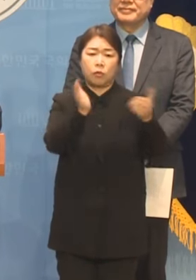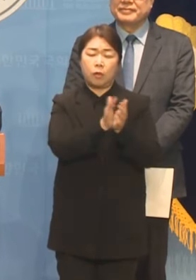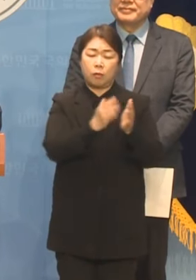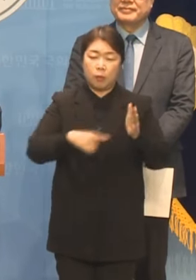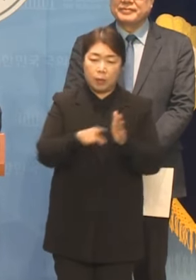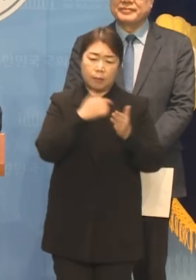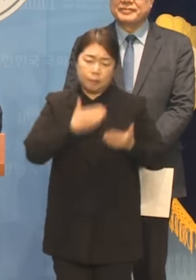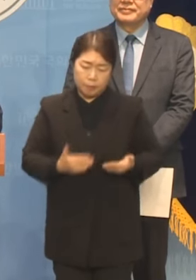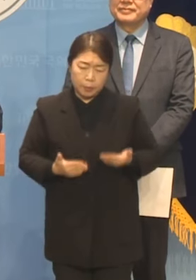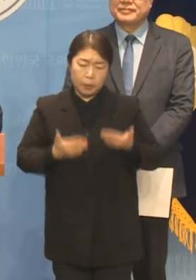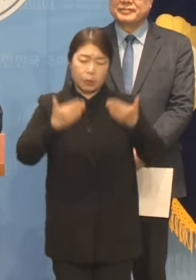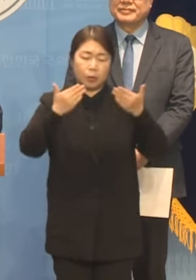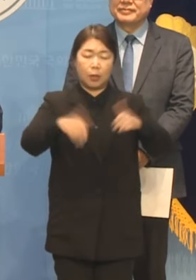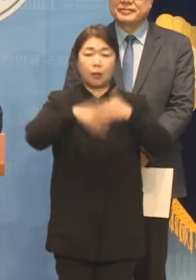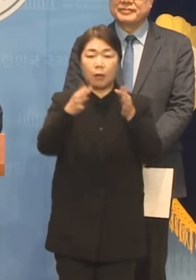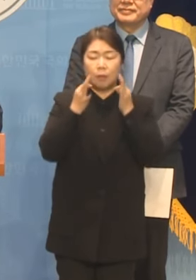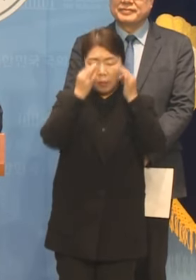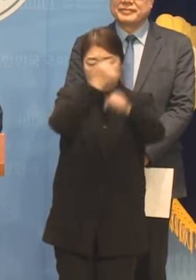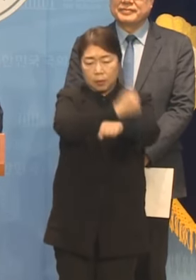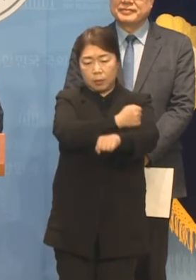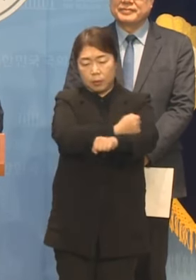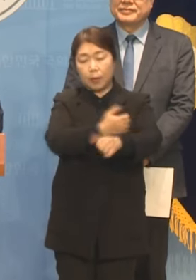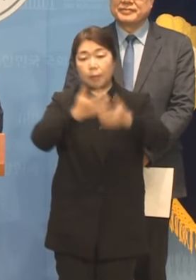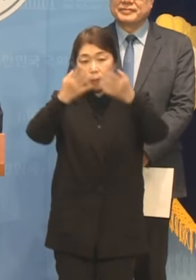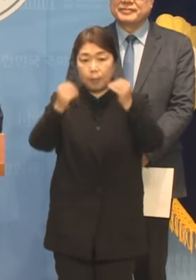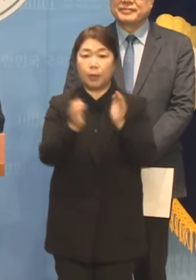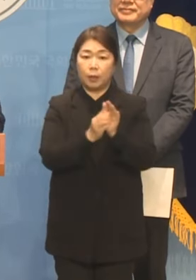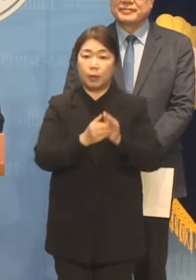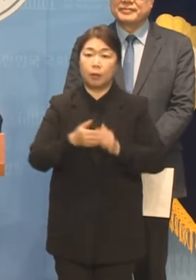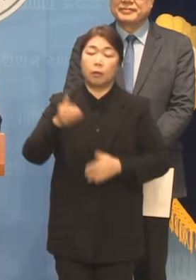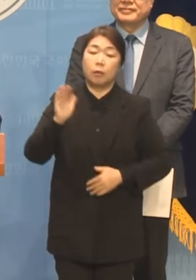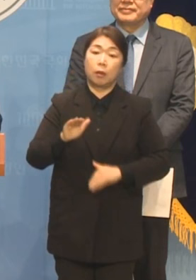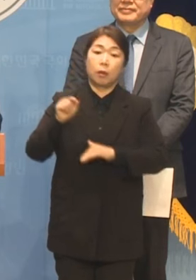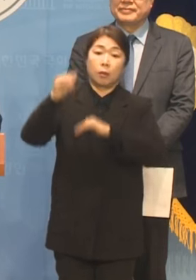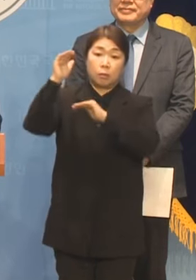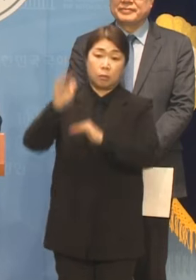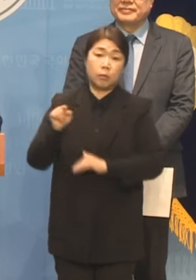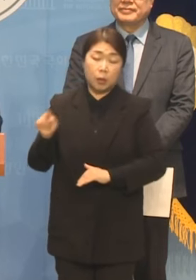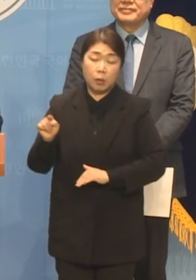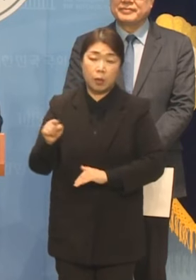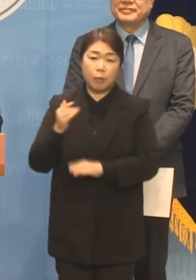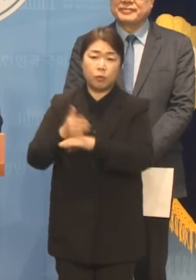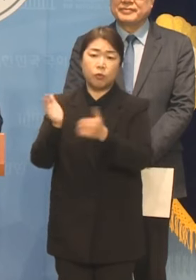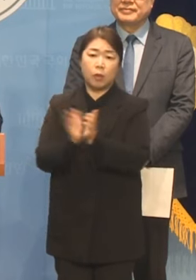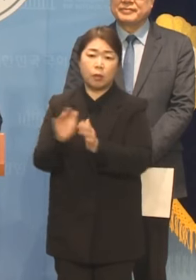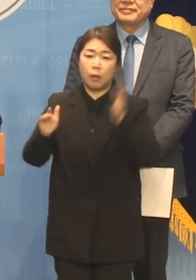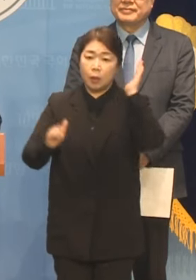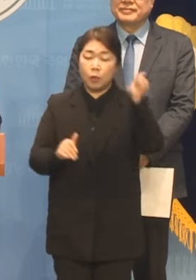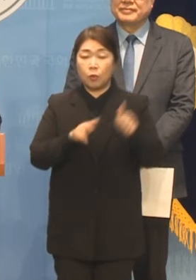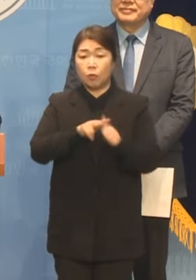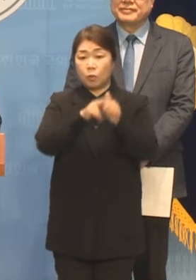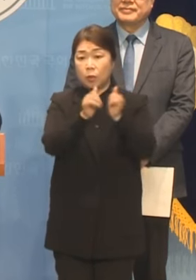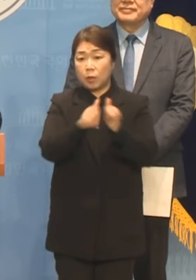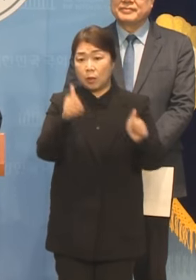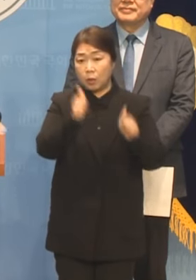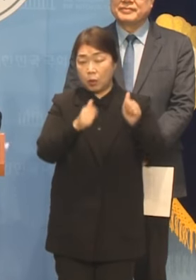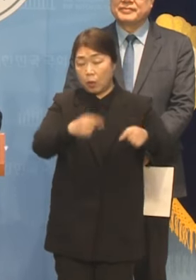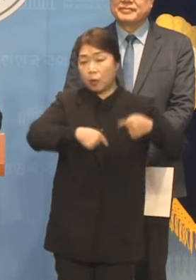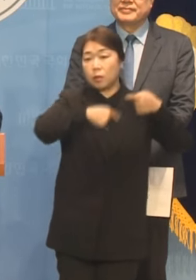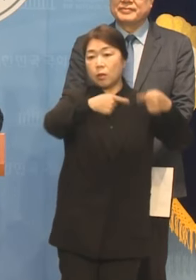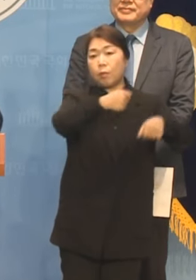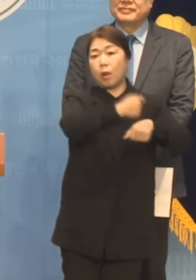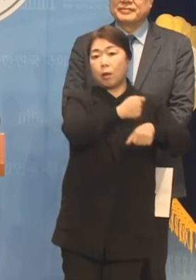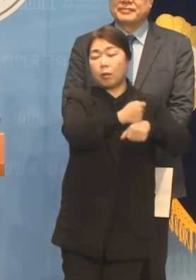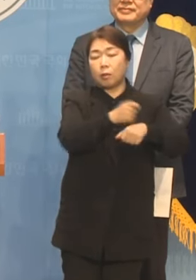모든 영향을 쏟아부었습니다이 과정에서 민주당의 대선 예비 후보 경선에 참여하는